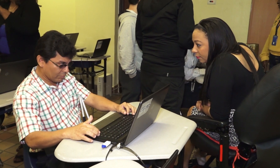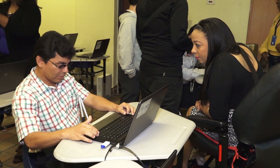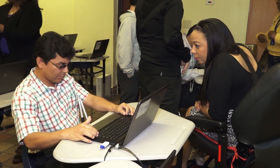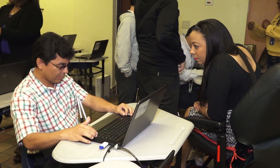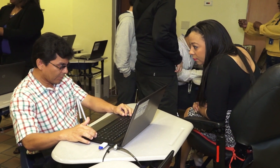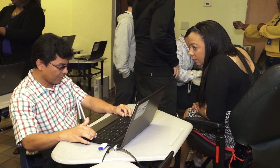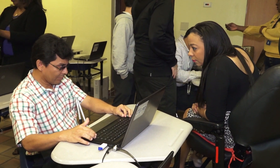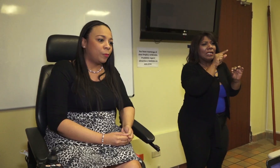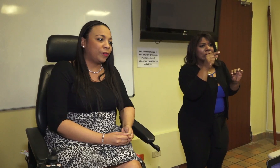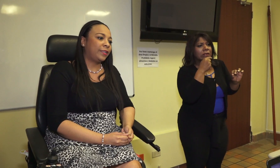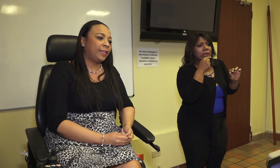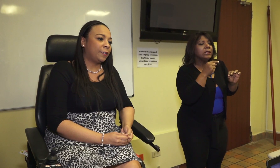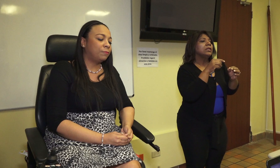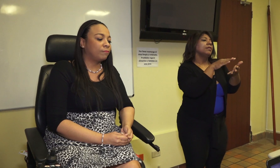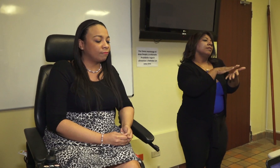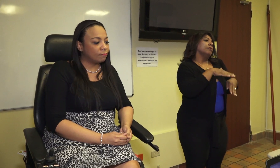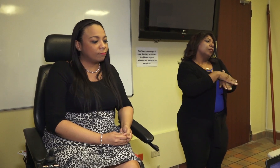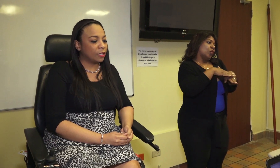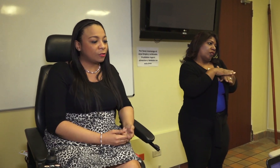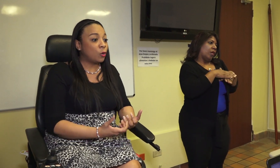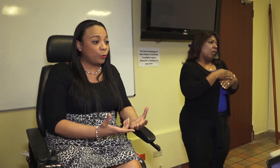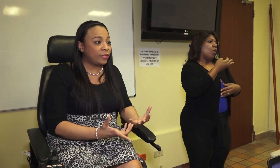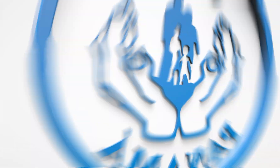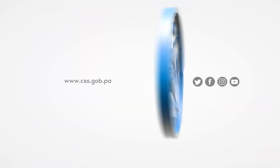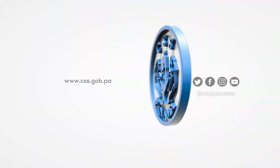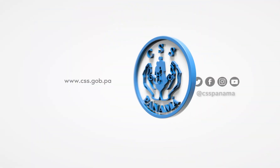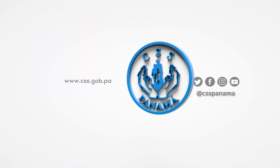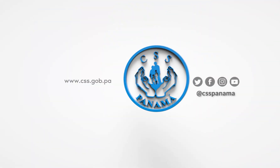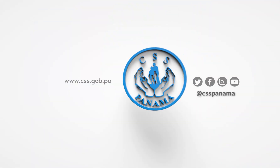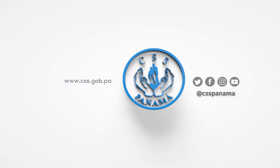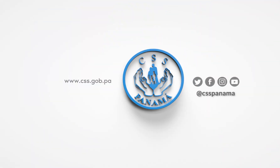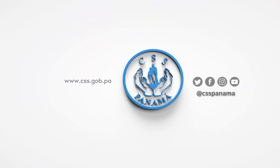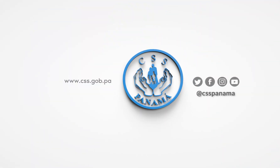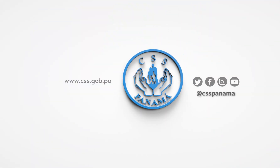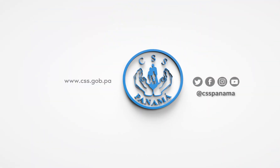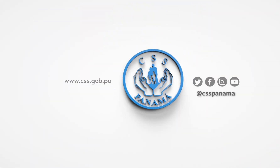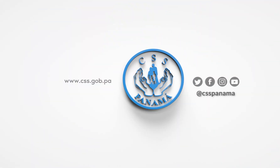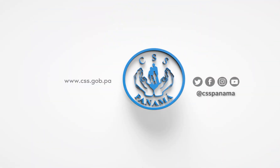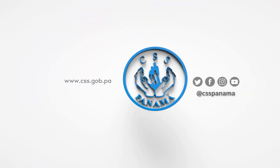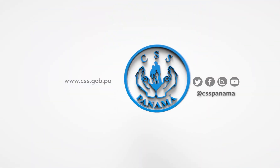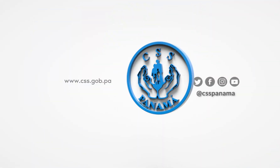más a lo que es el personal, a las personas con discapacidad. Caja de Seguro Social.